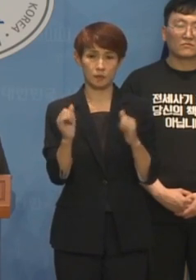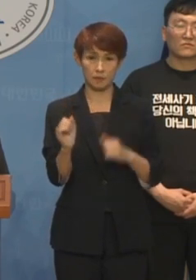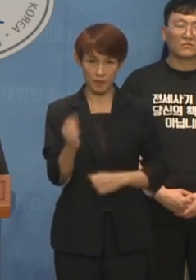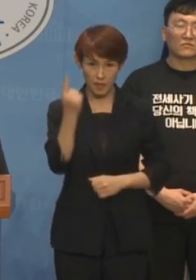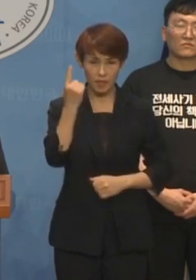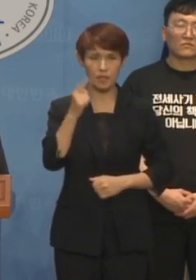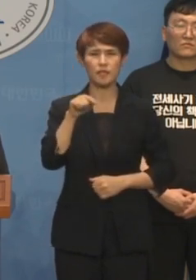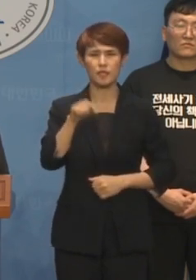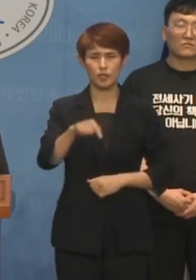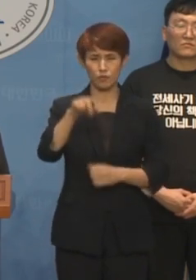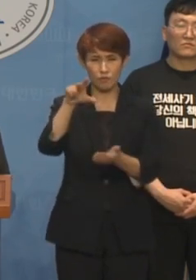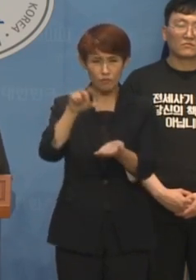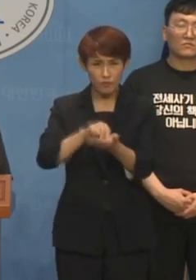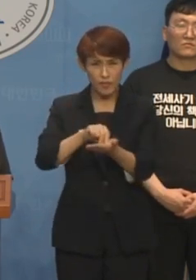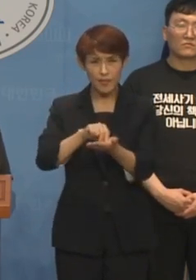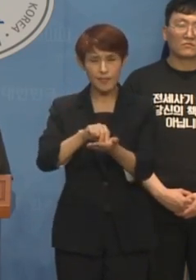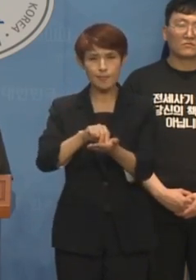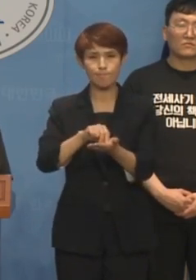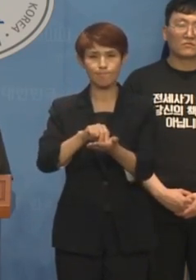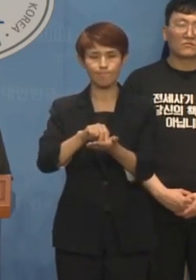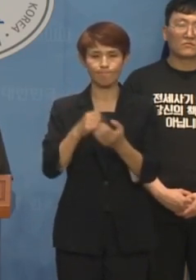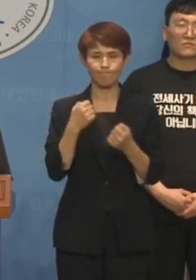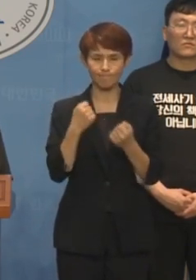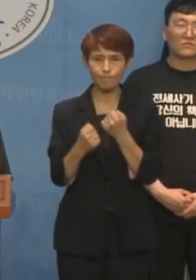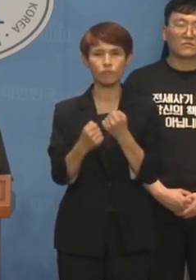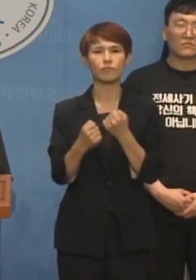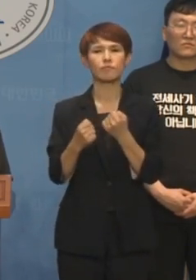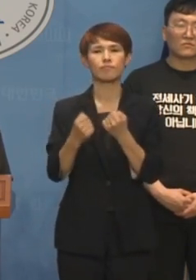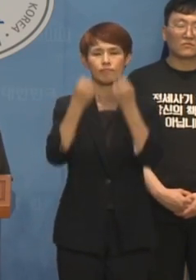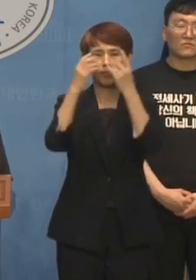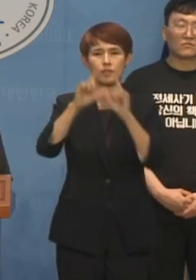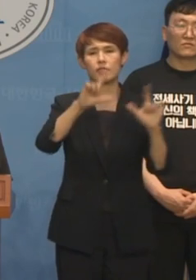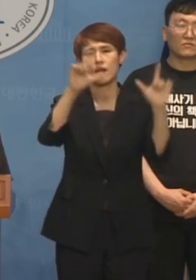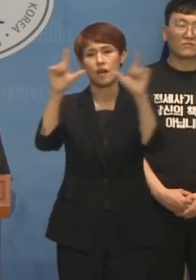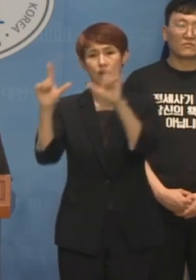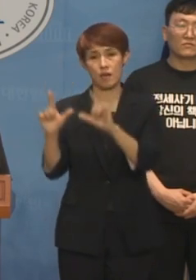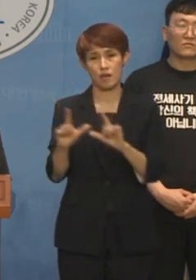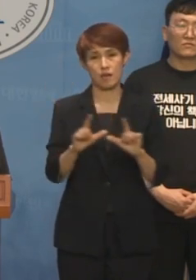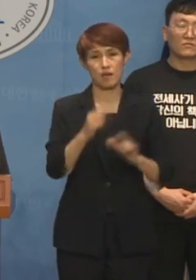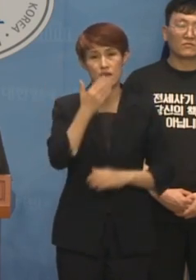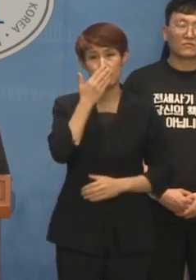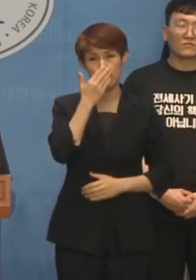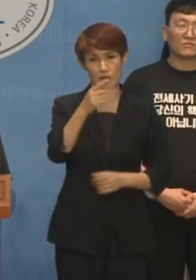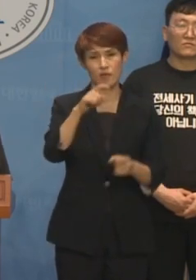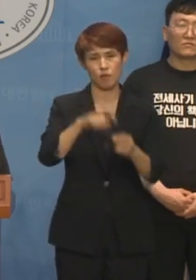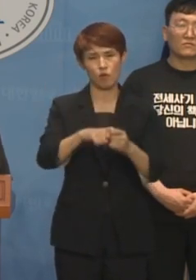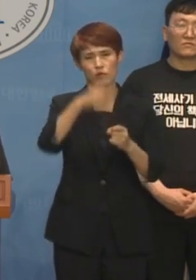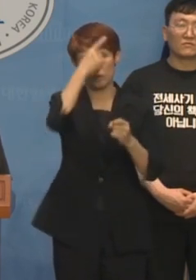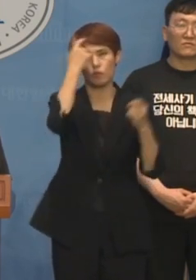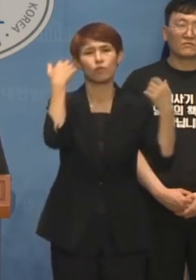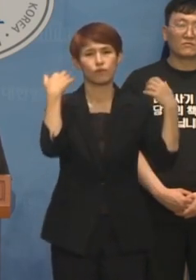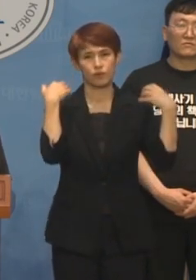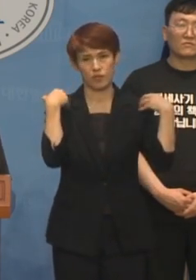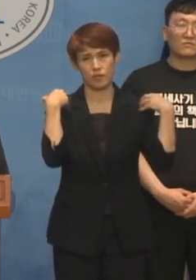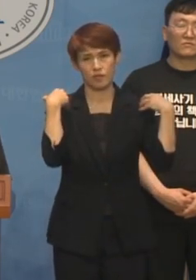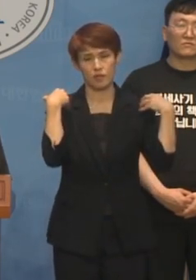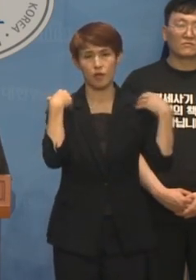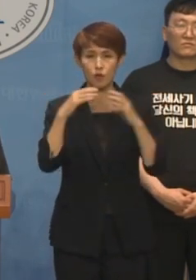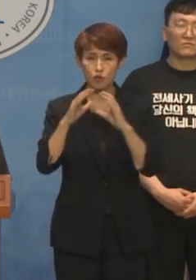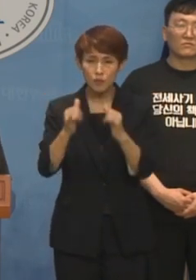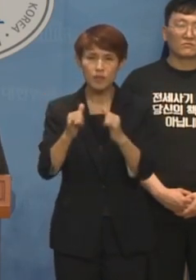재난을 딛고 일어서서 새 삶을 살 수 있도록 대한민국 정부가